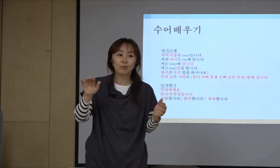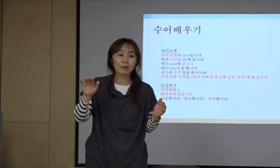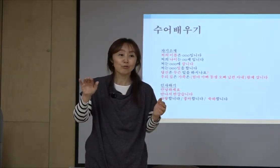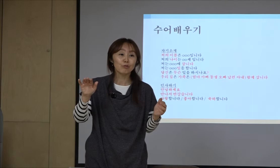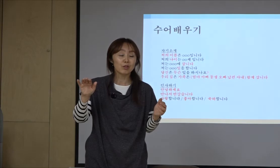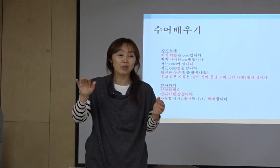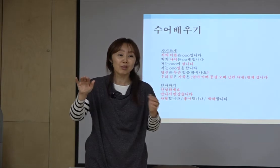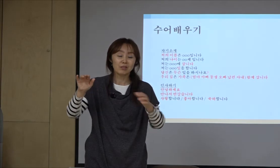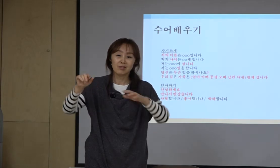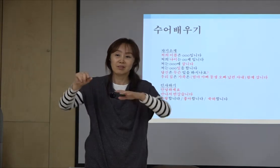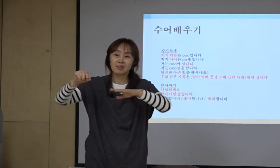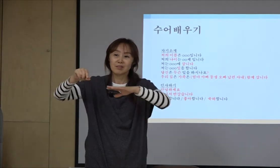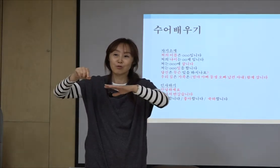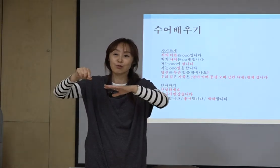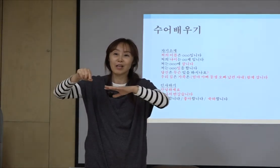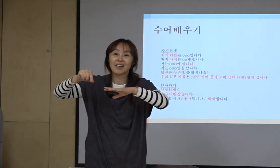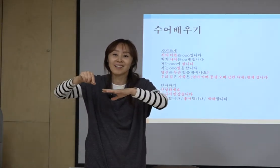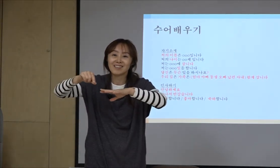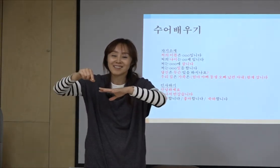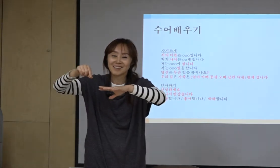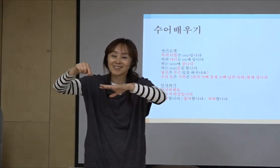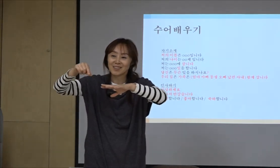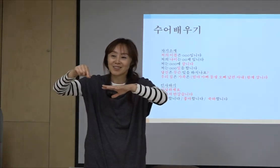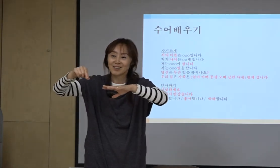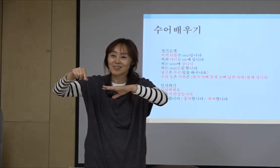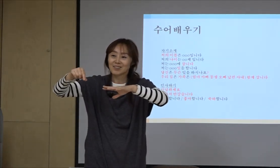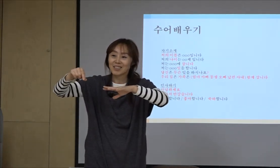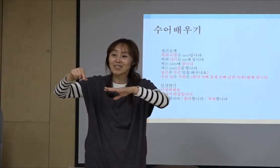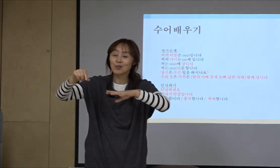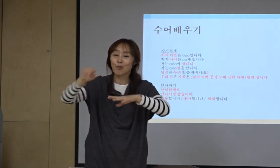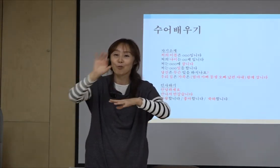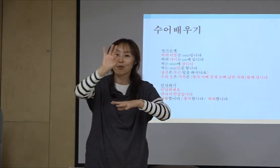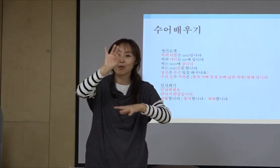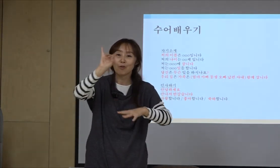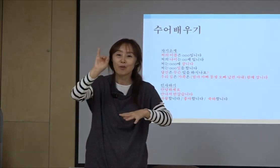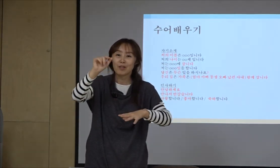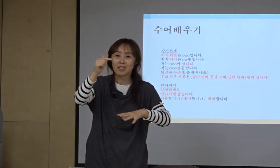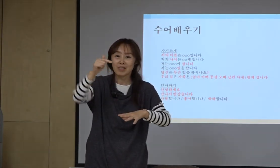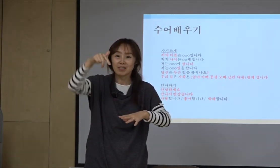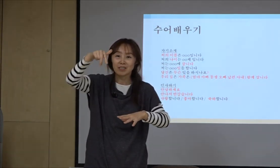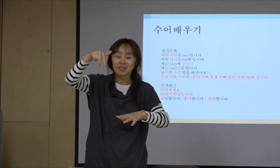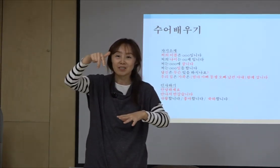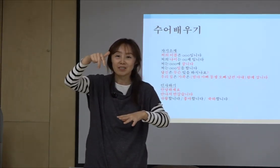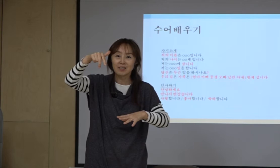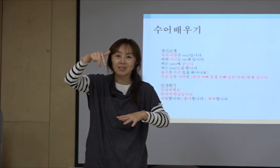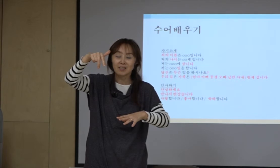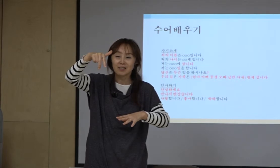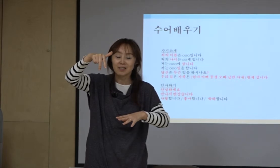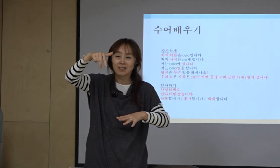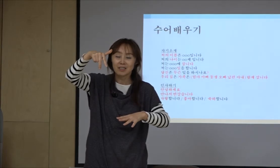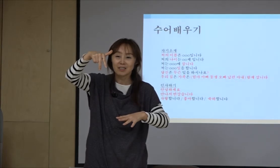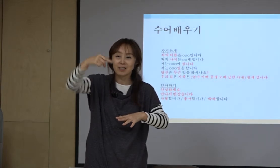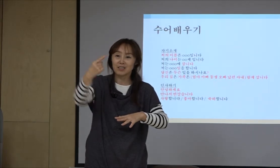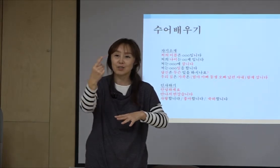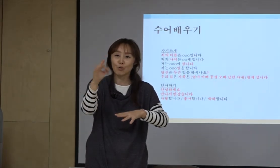왕 누구 있어요? 죽으나 인조. 인종고 저기 장릉이라고 하는데 장릉은 인종